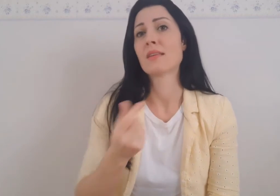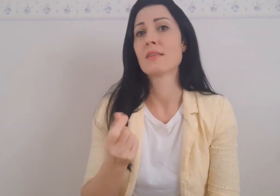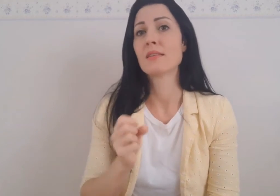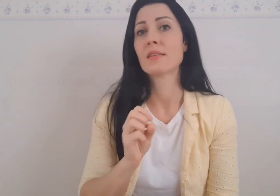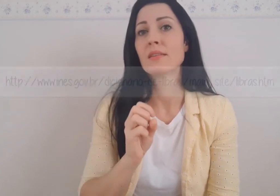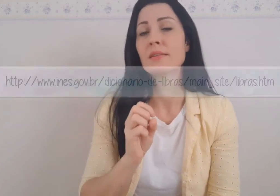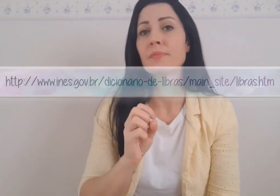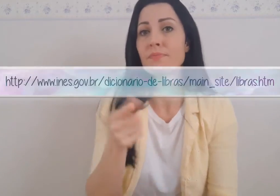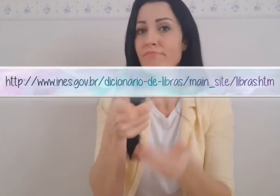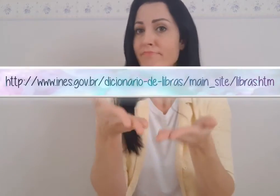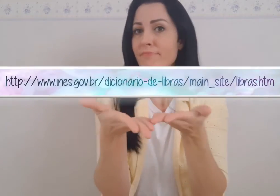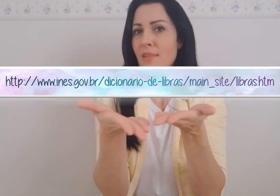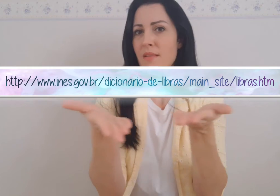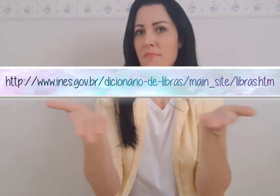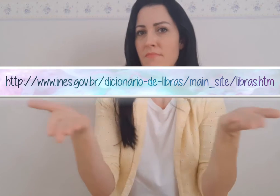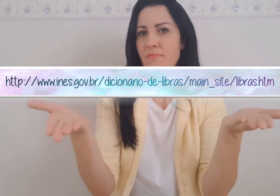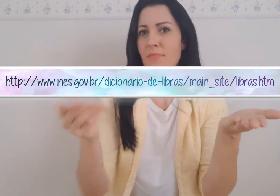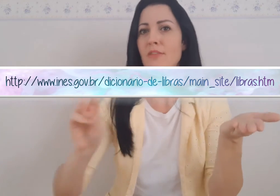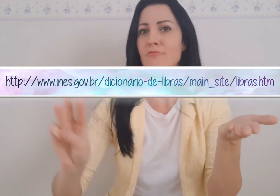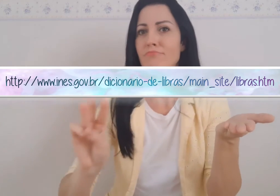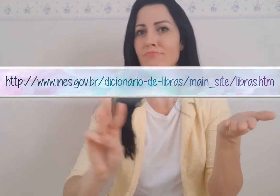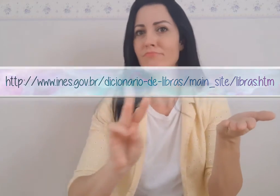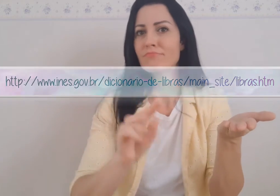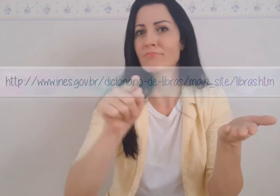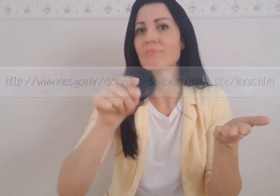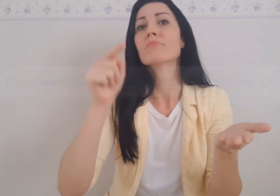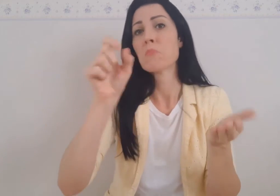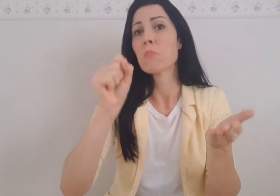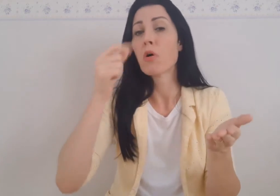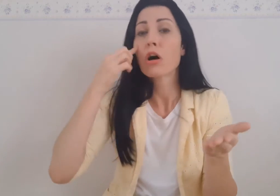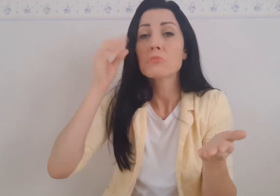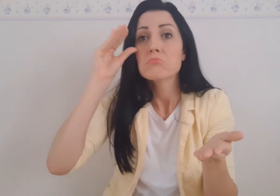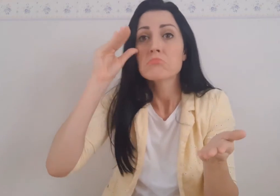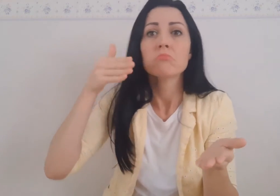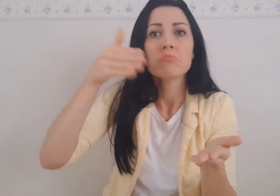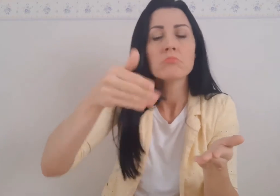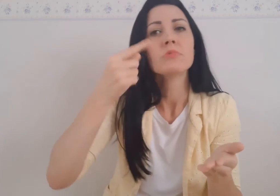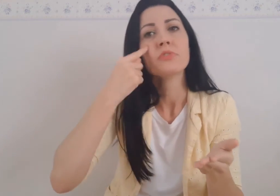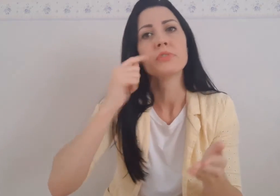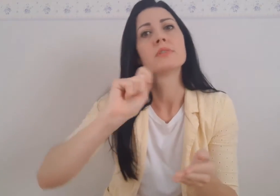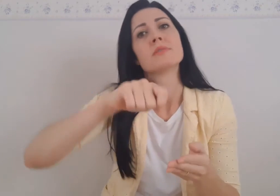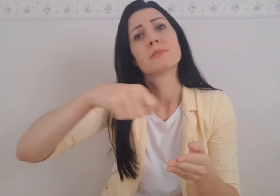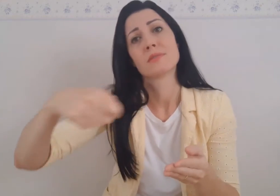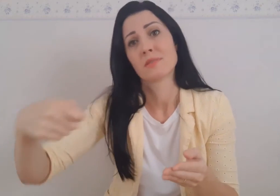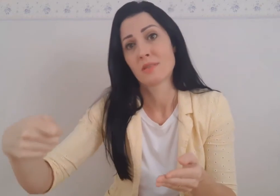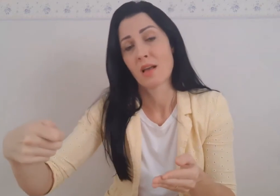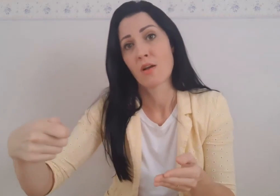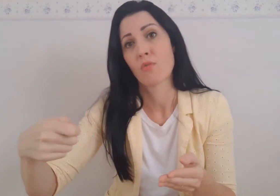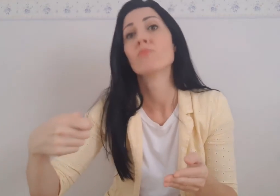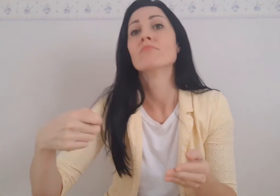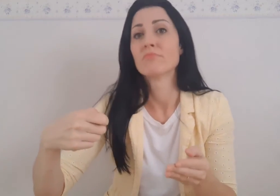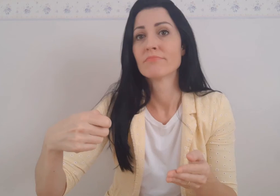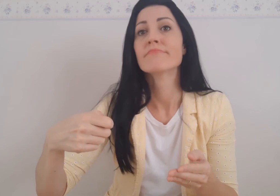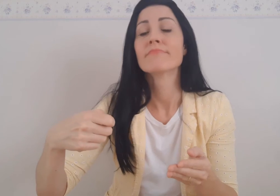também sites, como por exemplo esse, que vocês podem assistir, podem entrar e ver sinais.